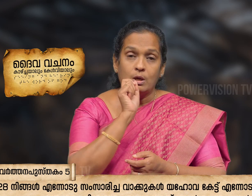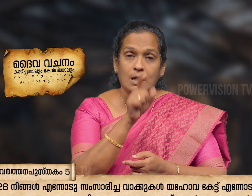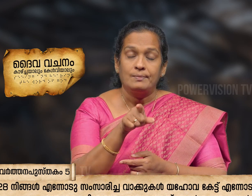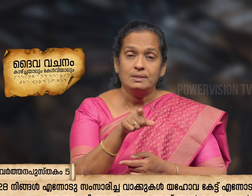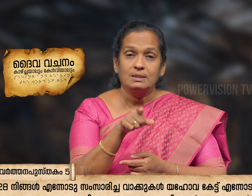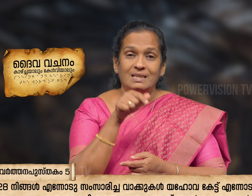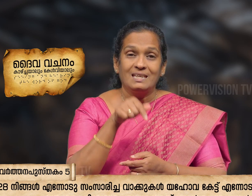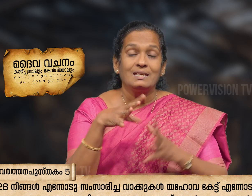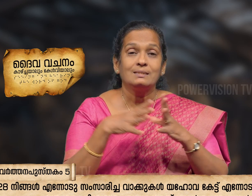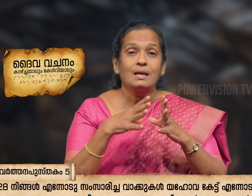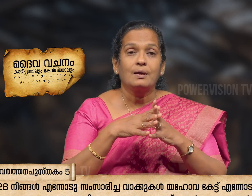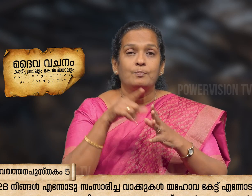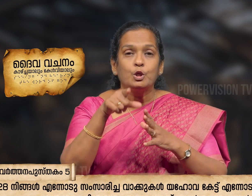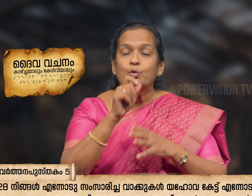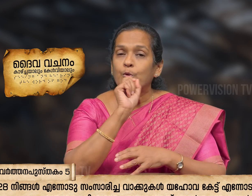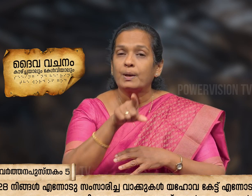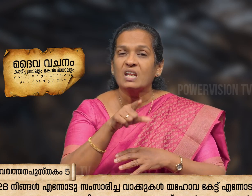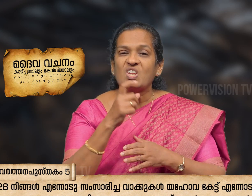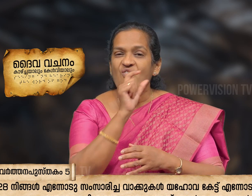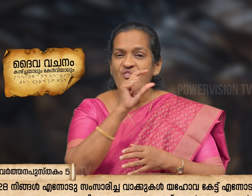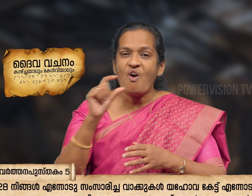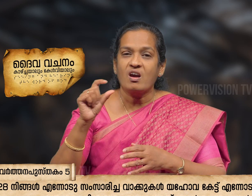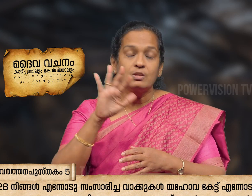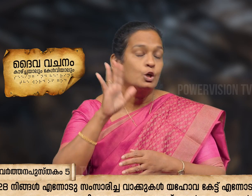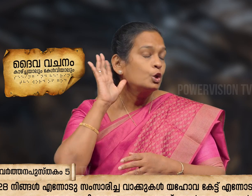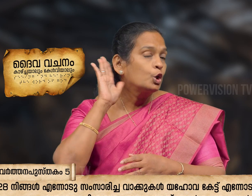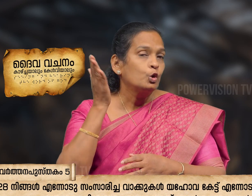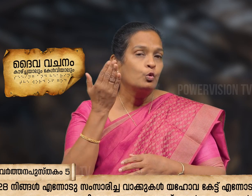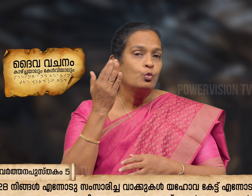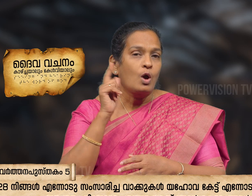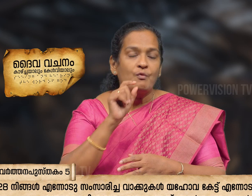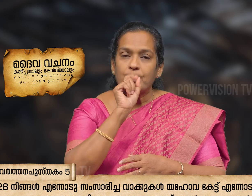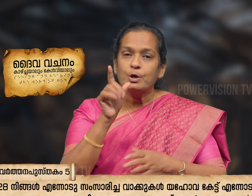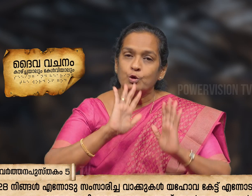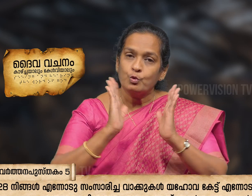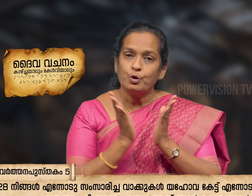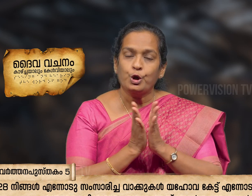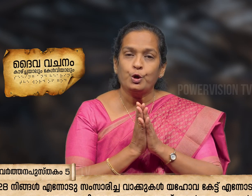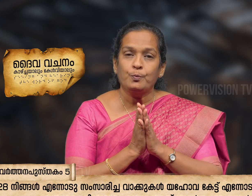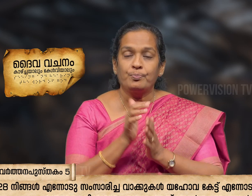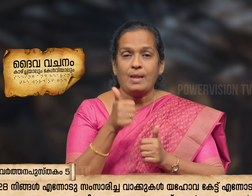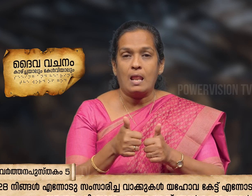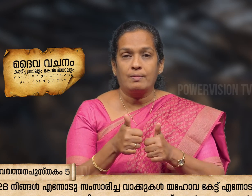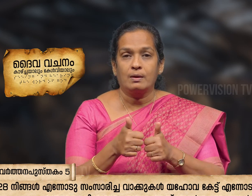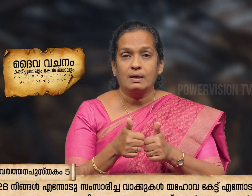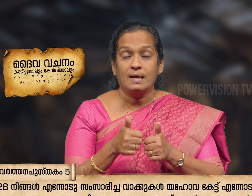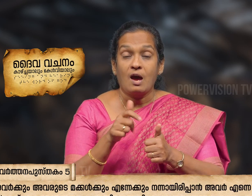കൽപ്പിച്ചത്, ഈ ജനം നിന്നോട് പറഞ്ഞ വാക്ക് ഞാൻ കേട്ടു. അവർ പറഞ്ഞതൊക്കെയും നല്ലത്.